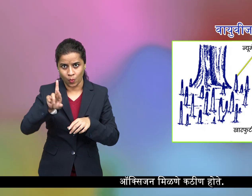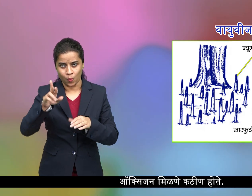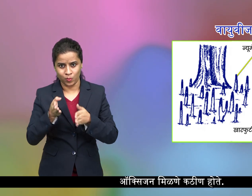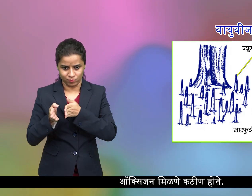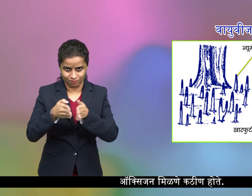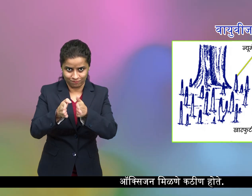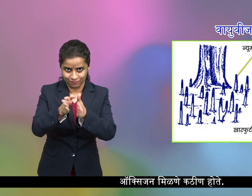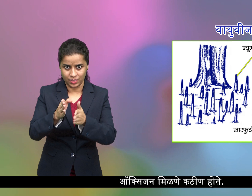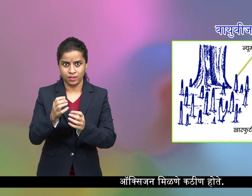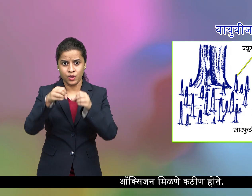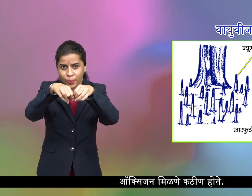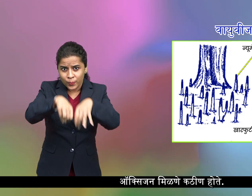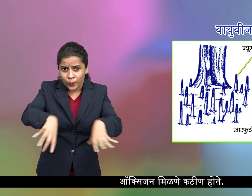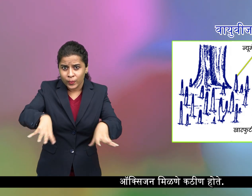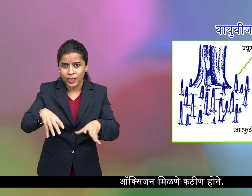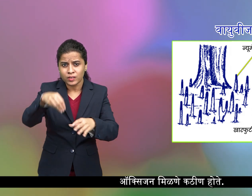ऑक्सिजन मिळणे कठीण होते.